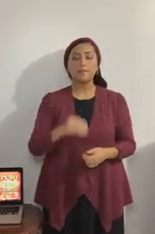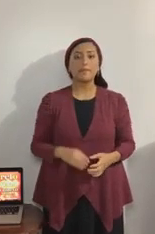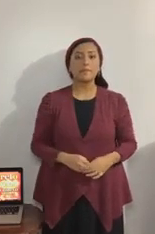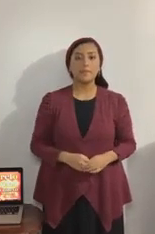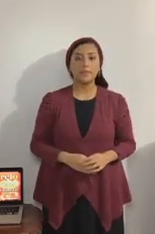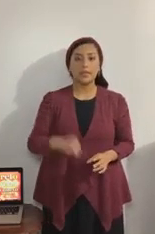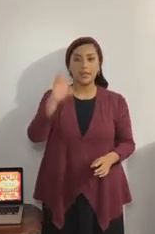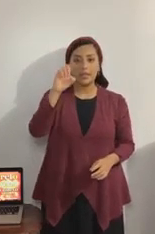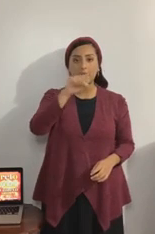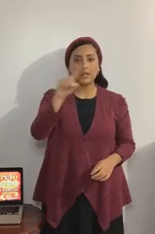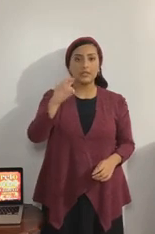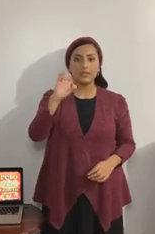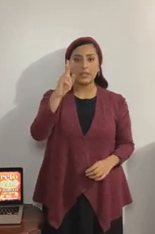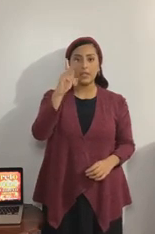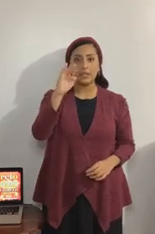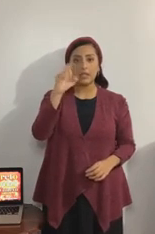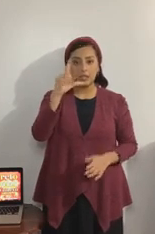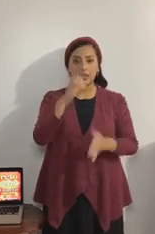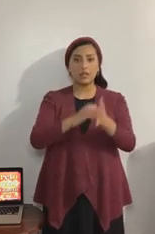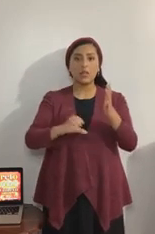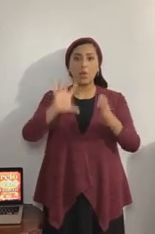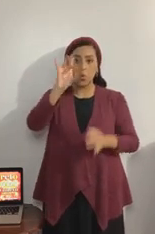Ezequiel 8, verso 14.